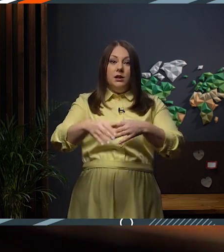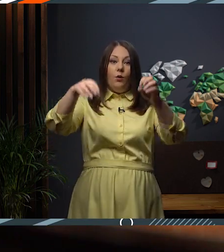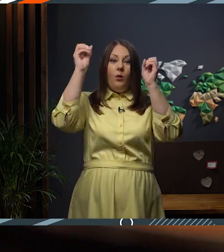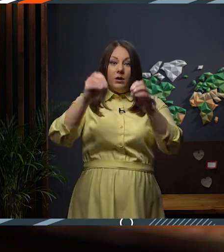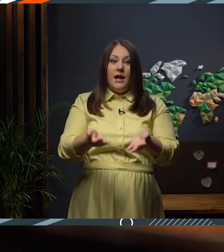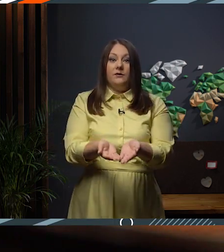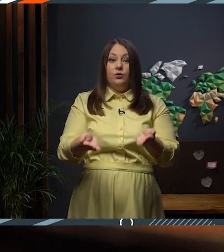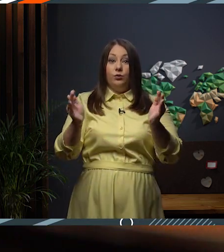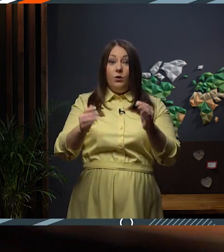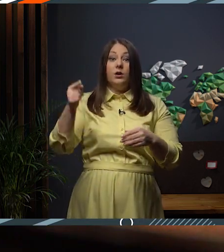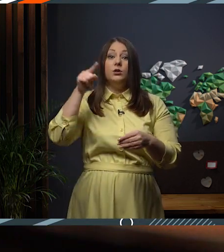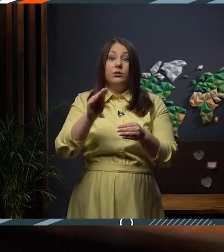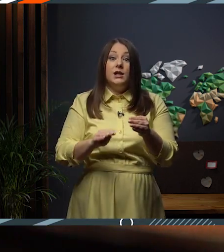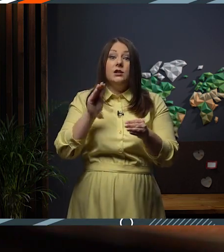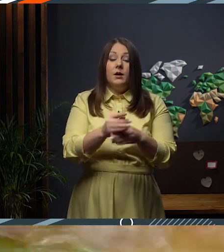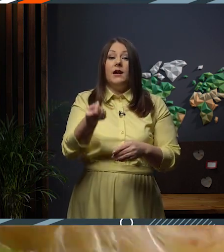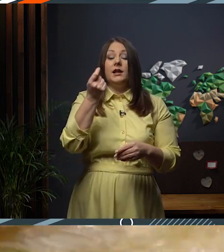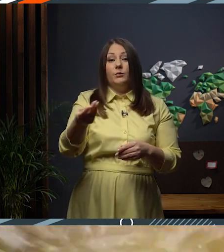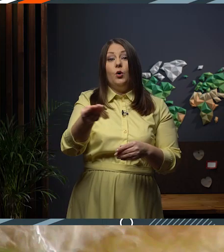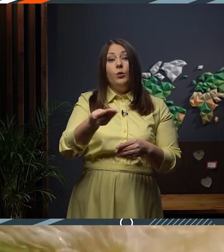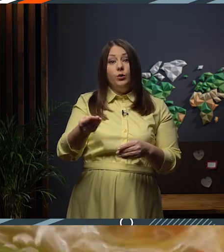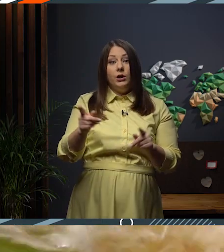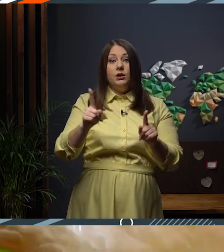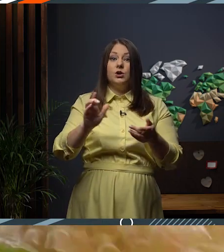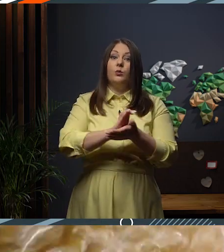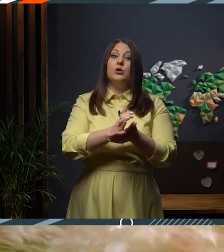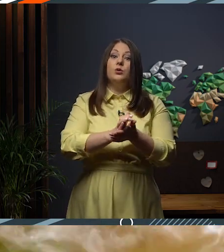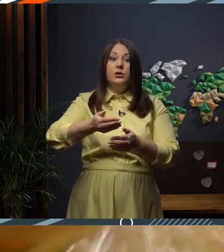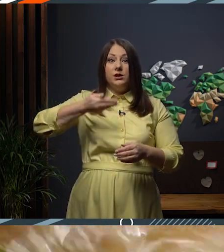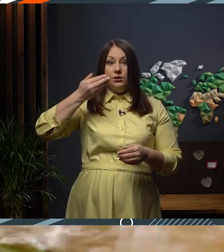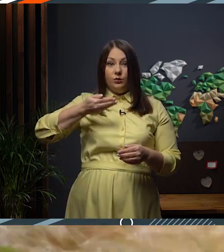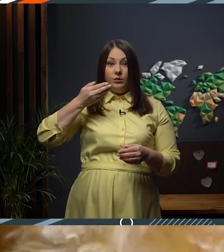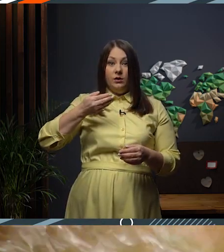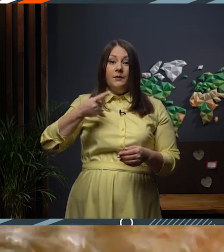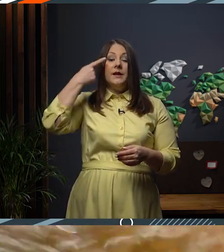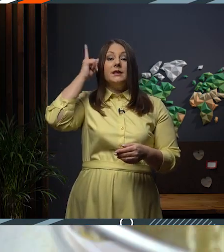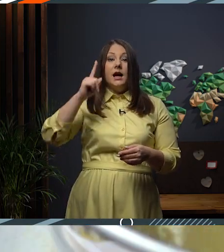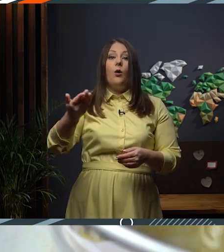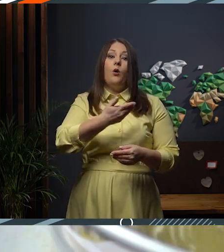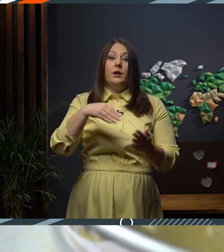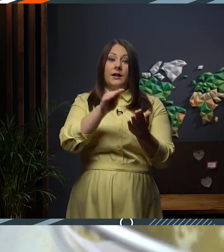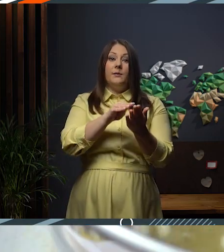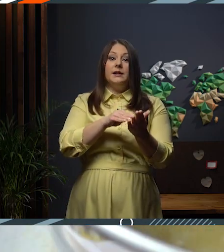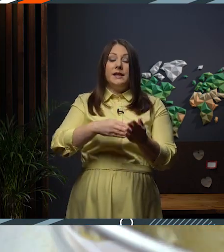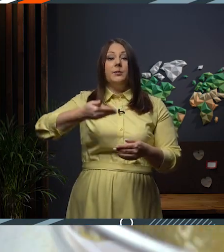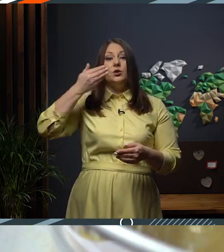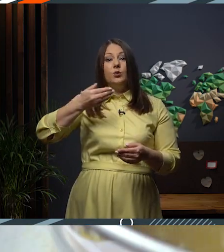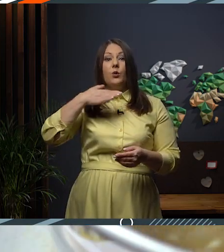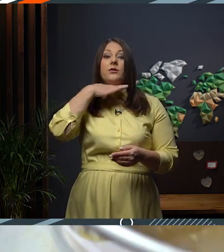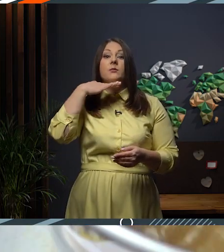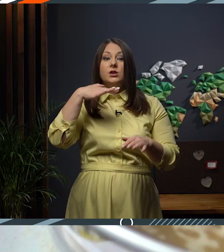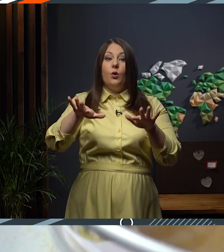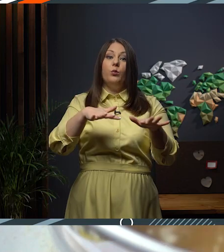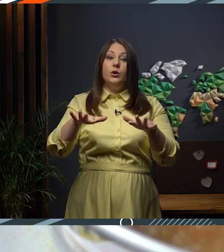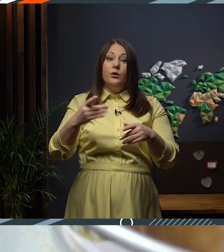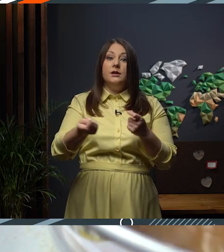просто целиком клали в чугунок и туда же добавляли немного муки, чтобы загустить суп. Знакомые нам рецепты супов